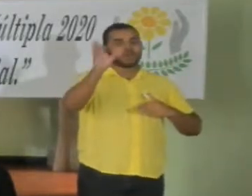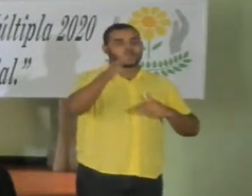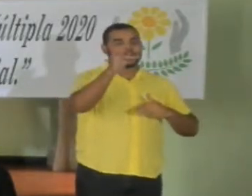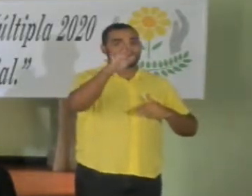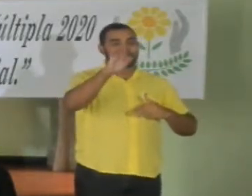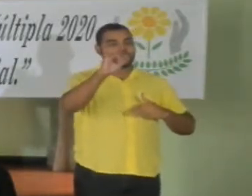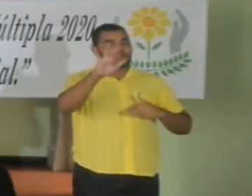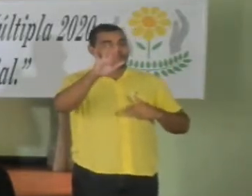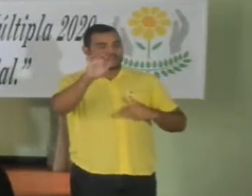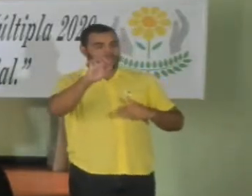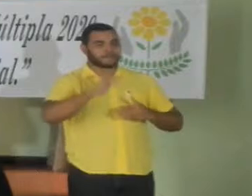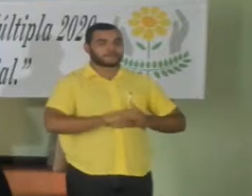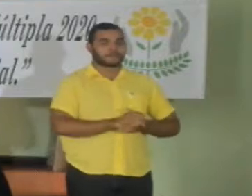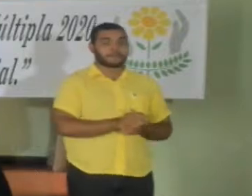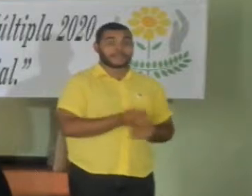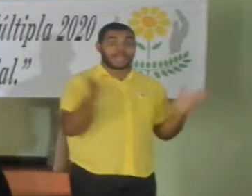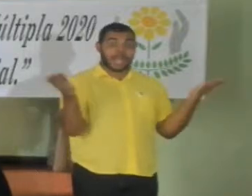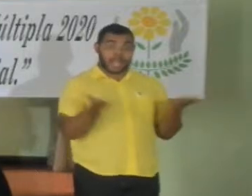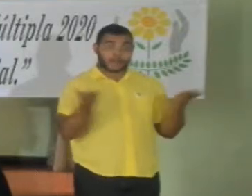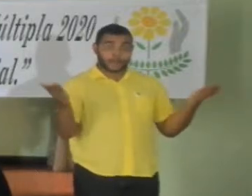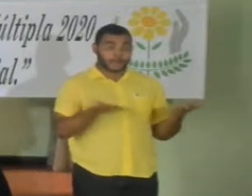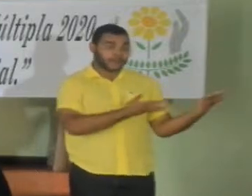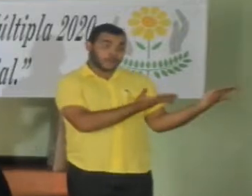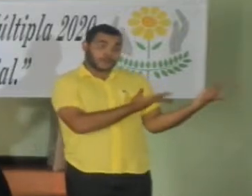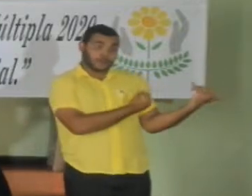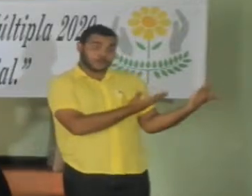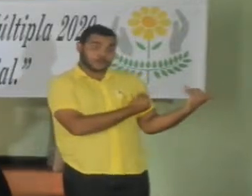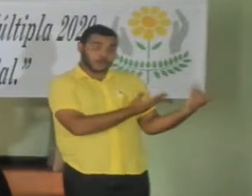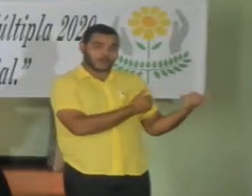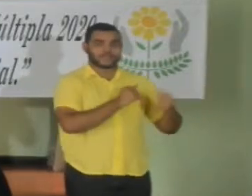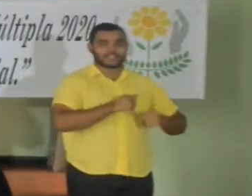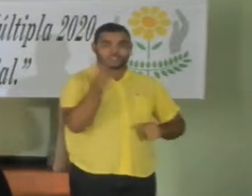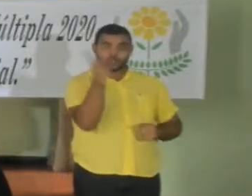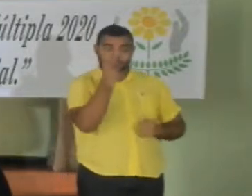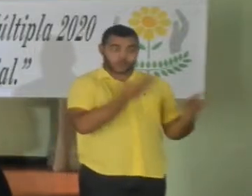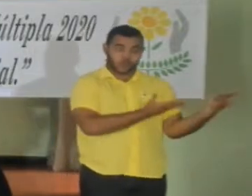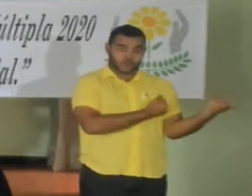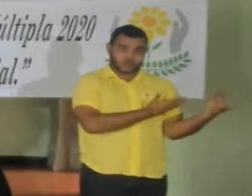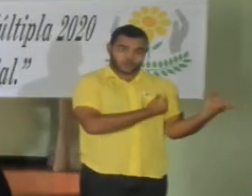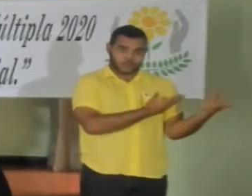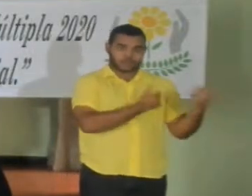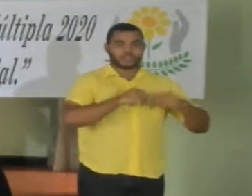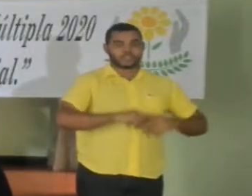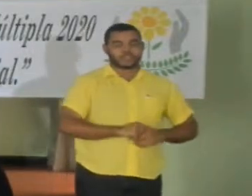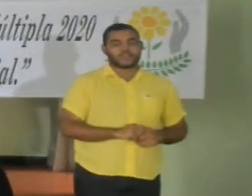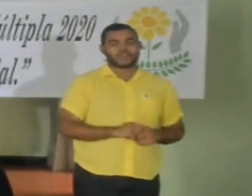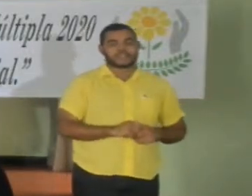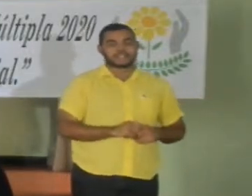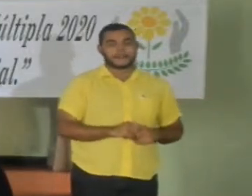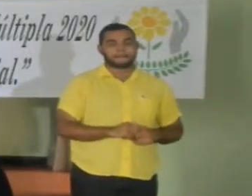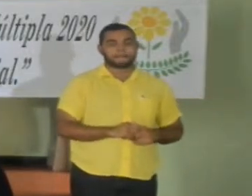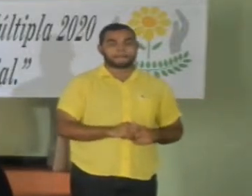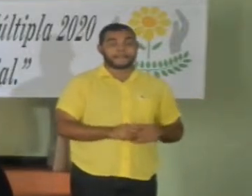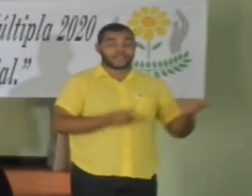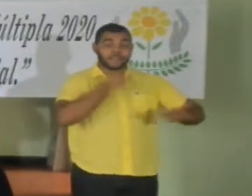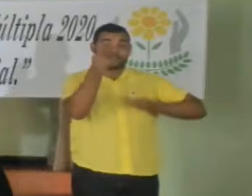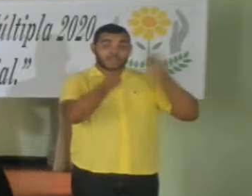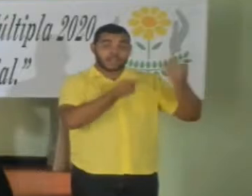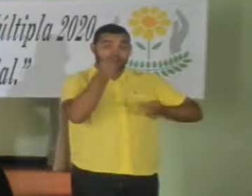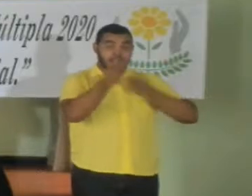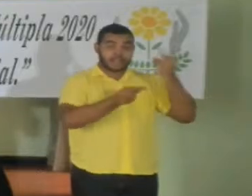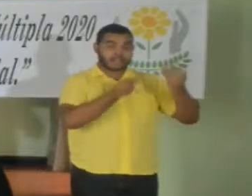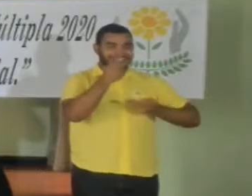Os jovens Marina Pereira da Silva e Luan Bredorf Martins falarão sobre